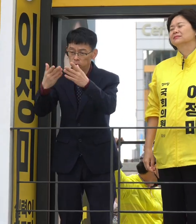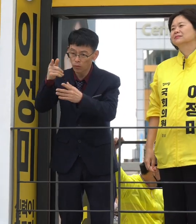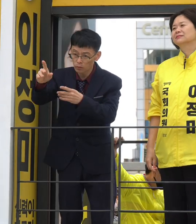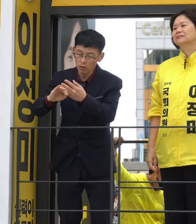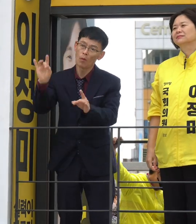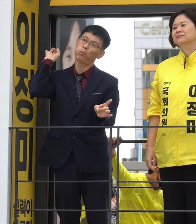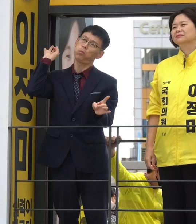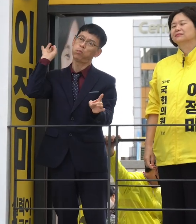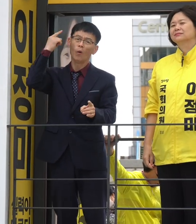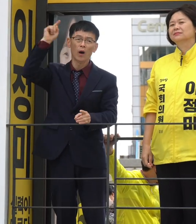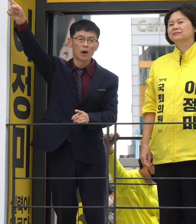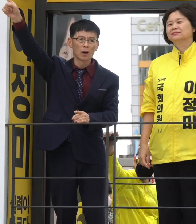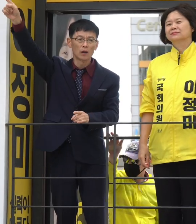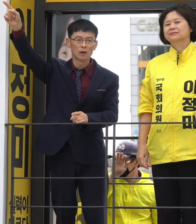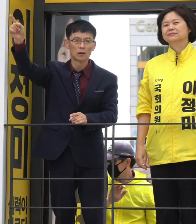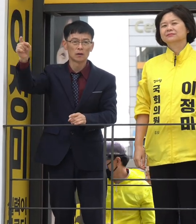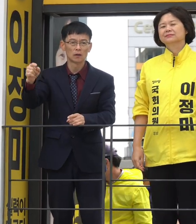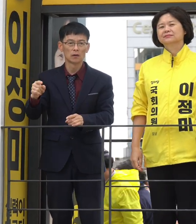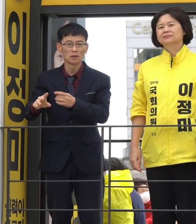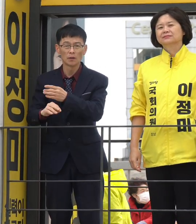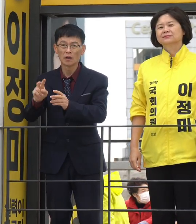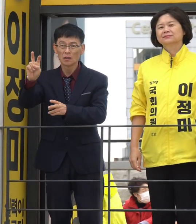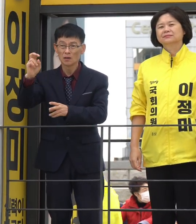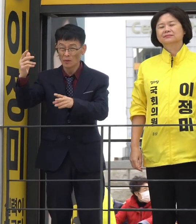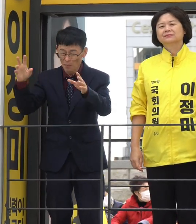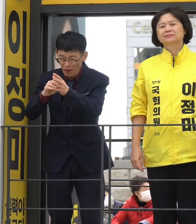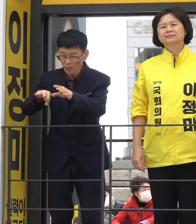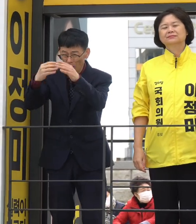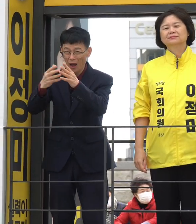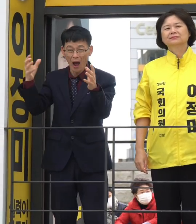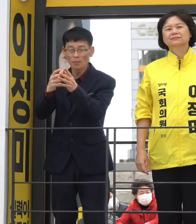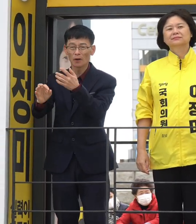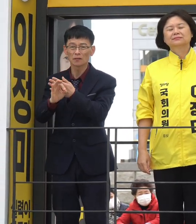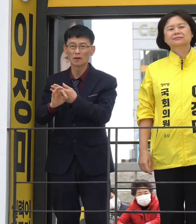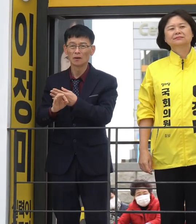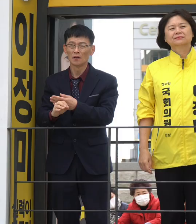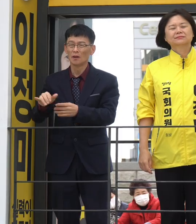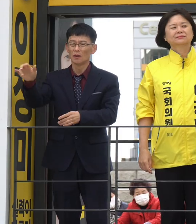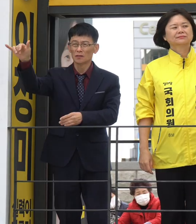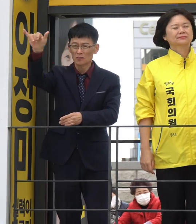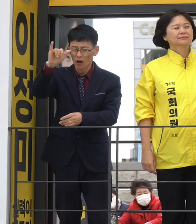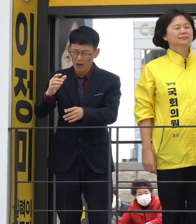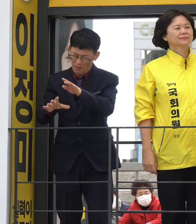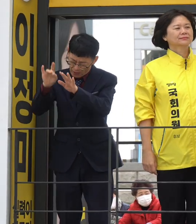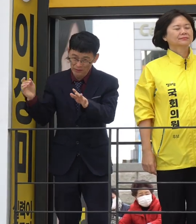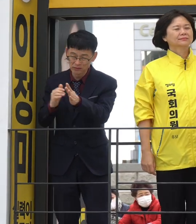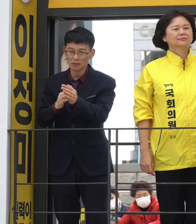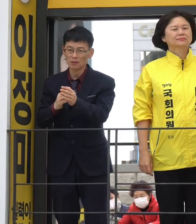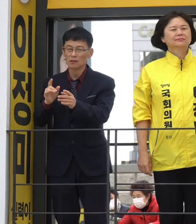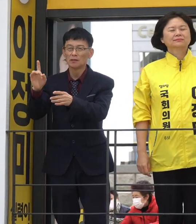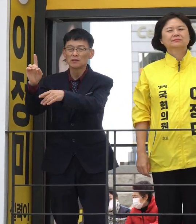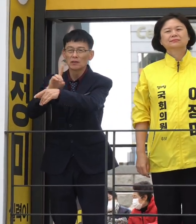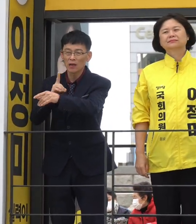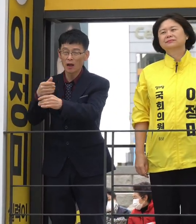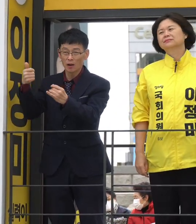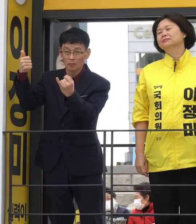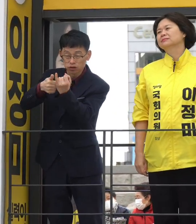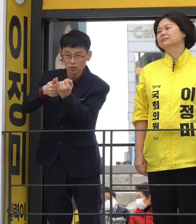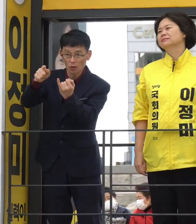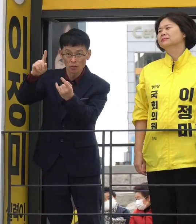국회는 아랑곳하지 않았습니다. 26만 명이 연루된 전대미문의 디지털